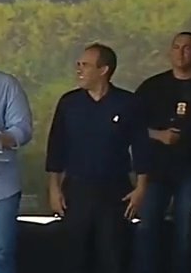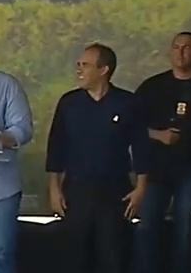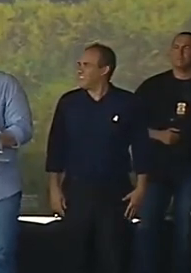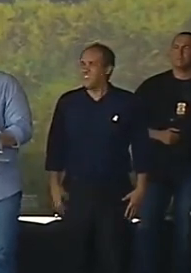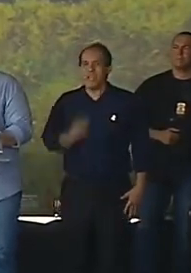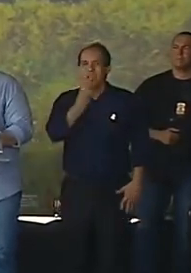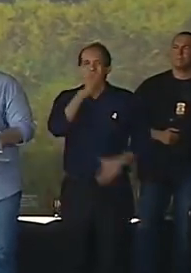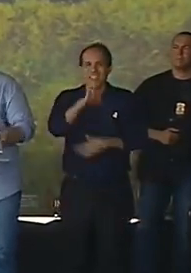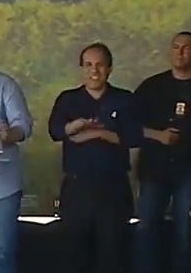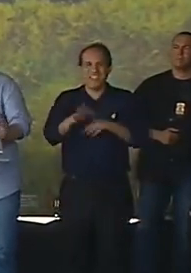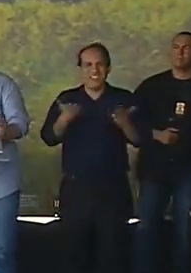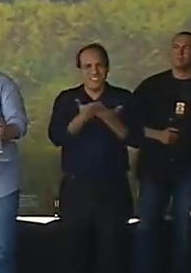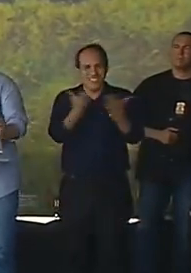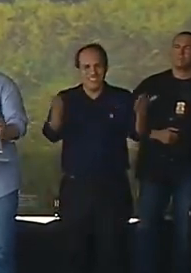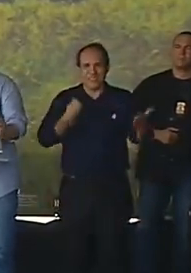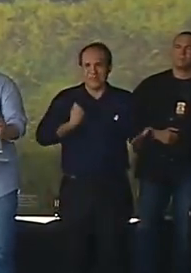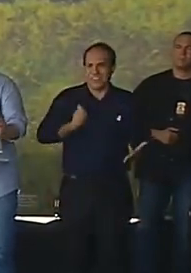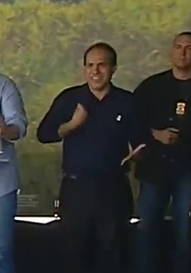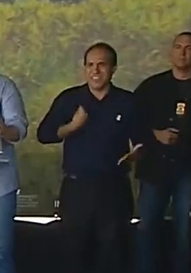Boa tarde a todos.